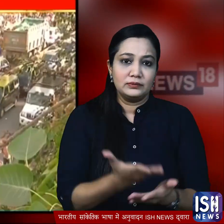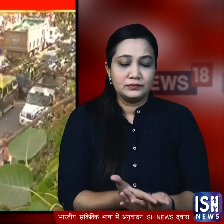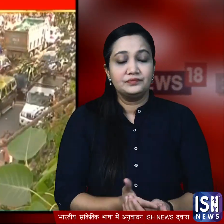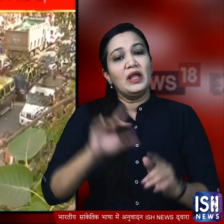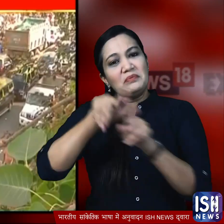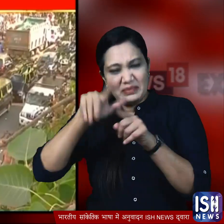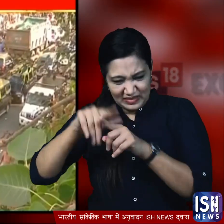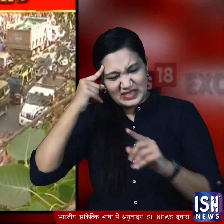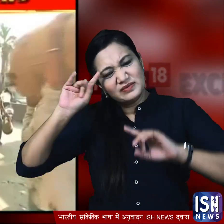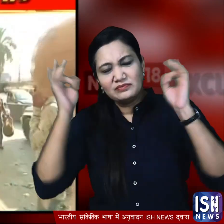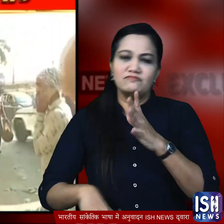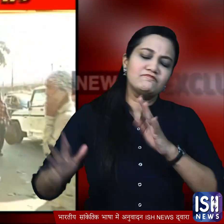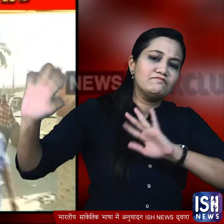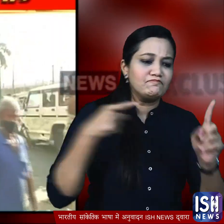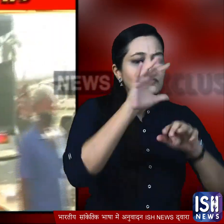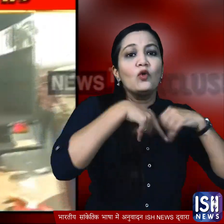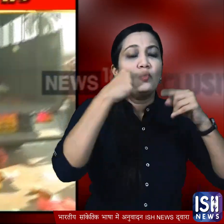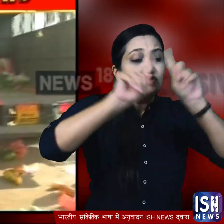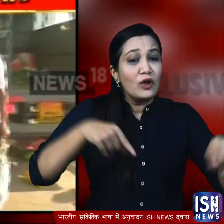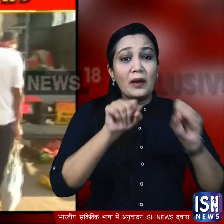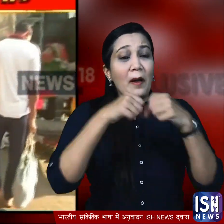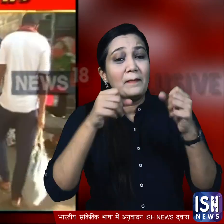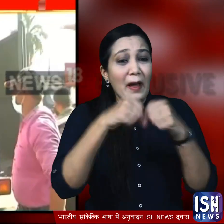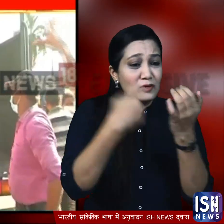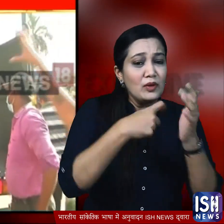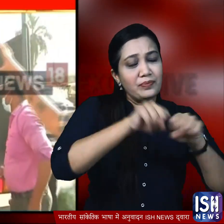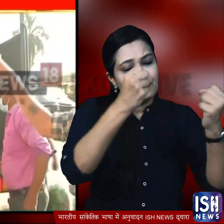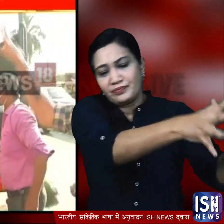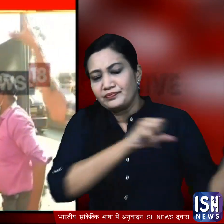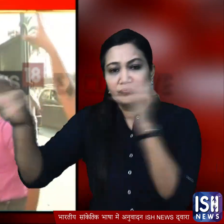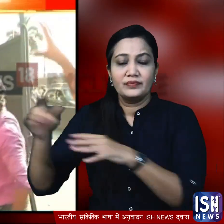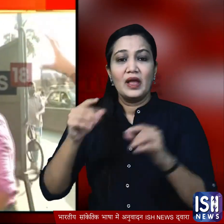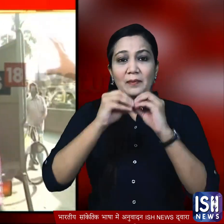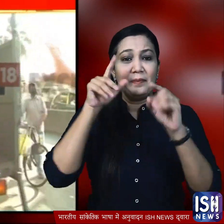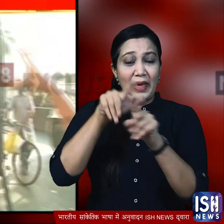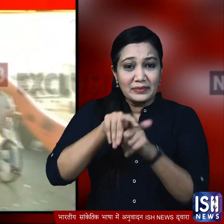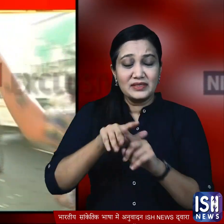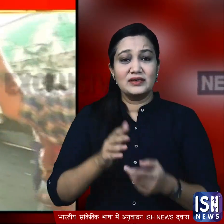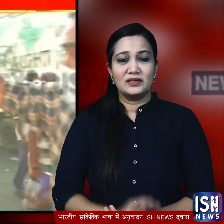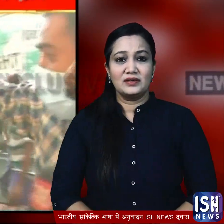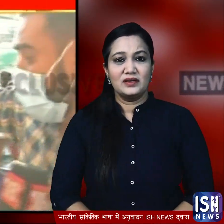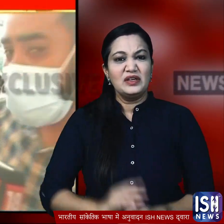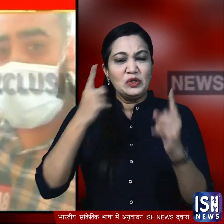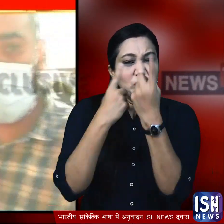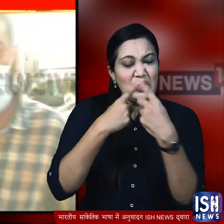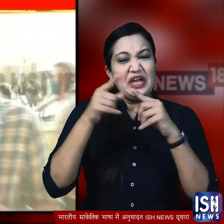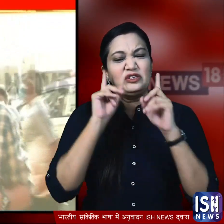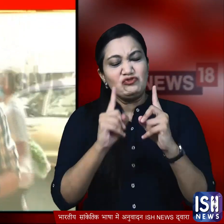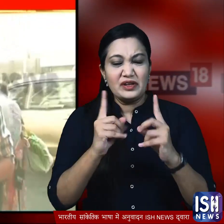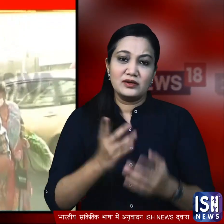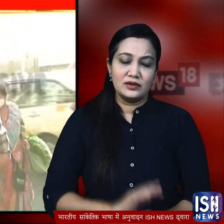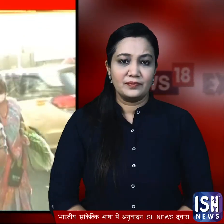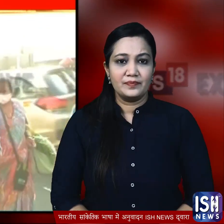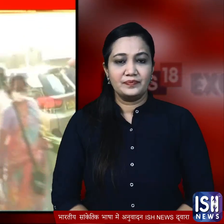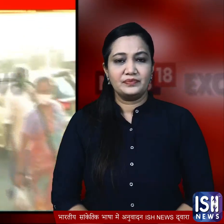बाद बीएमसी के कर्मचारियों ने नियम तोड़ने वाले दुकानदारों पर कार्रवाई की। बीएमसी जो है पूरी तरीके से कार्रवाई कर रही है और लोगों